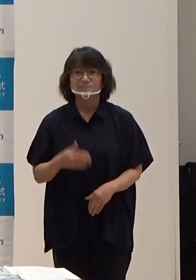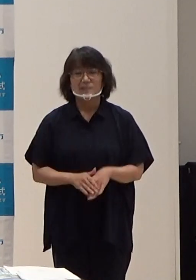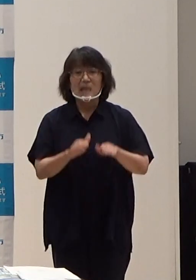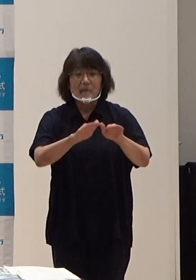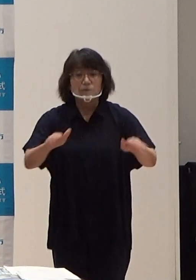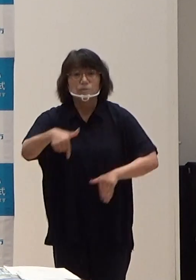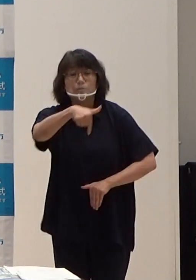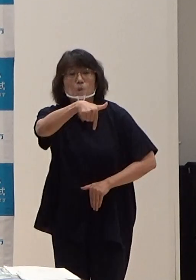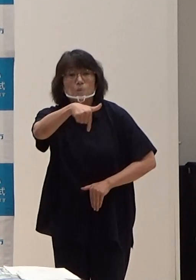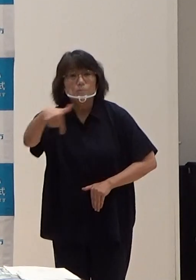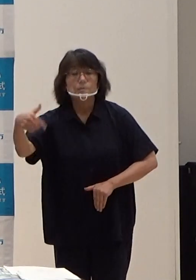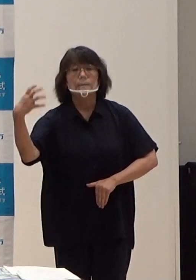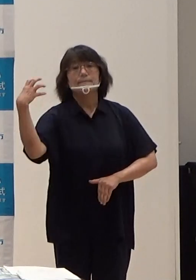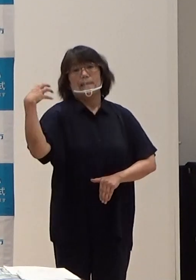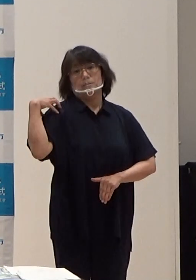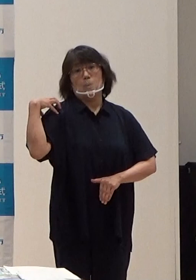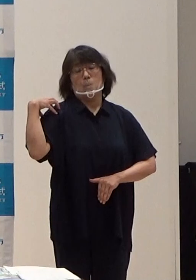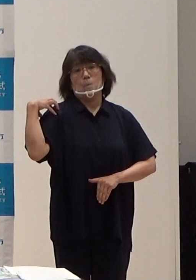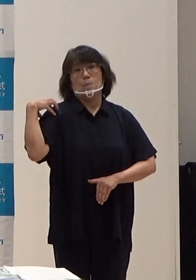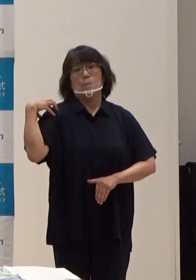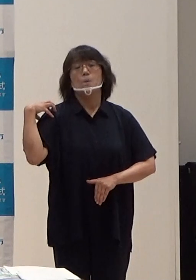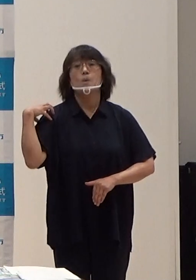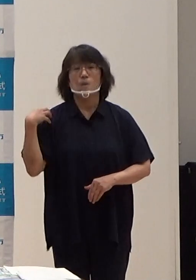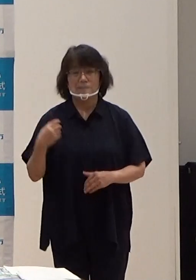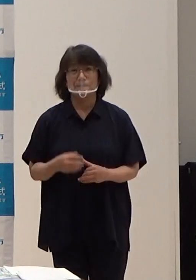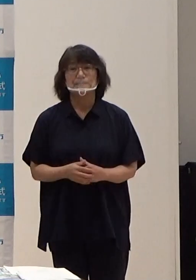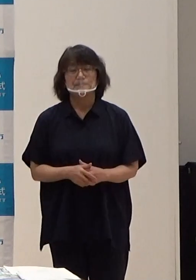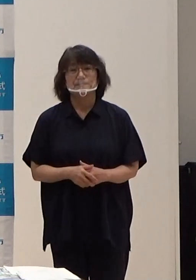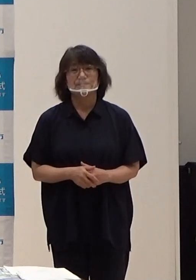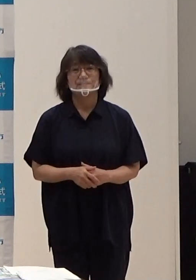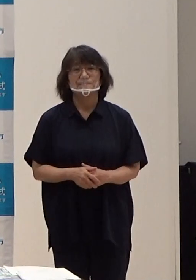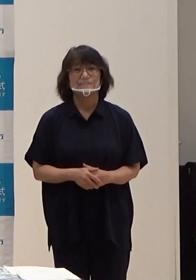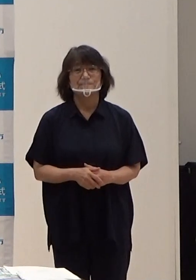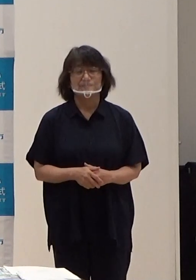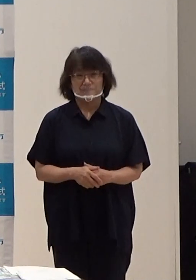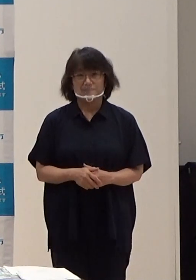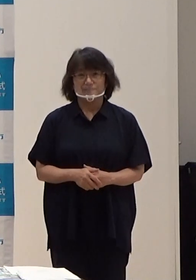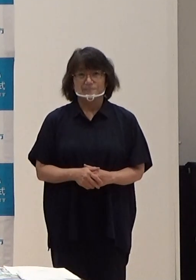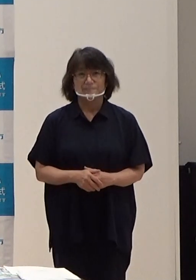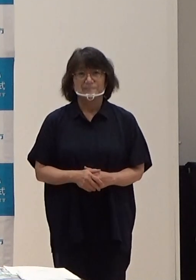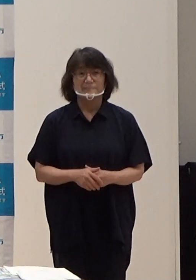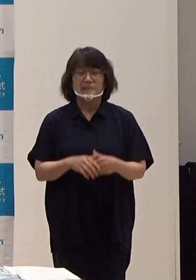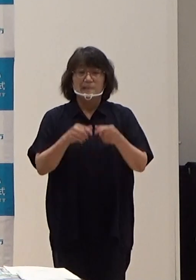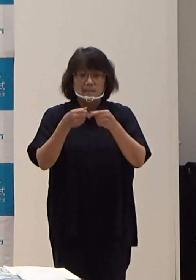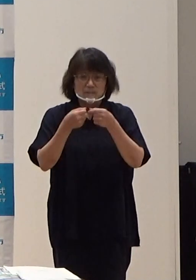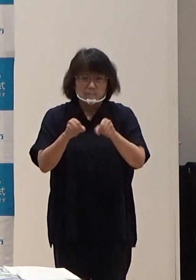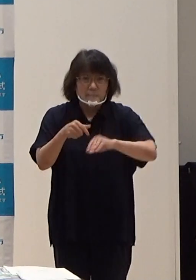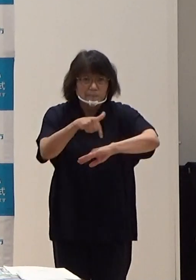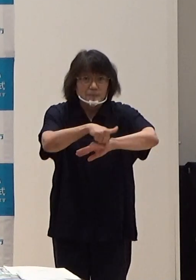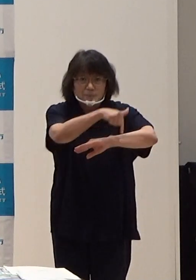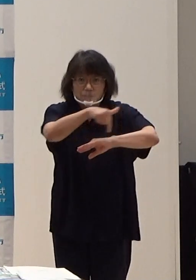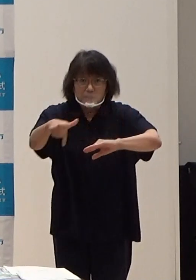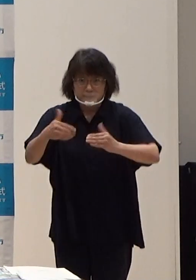中心にですね、このベビーファースト運動の具体的なプログラムを進めるわけです